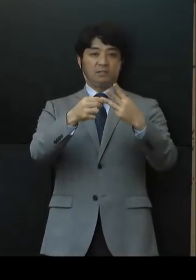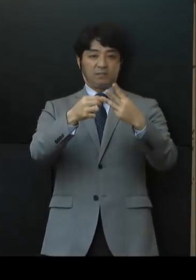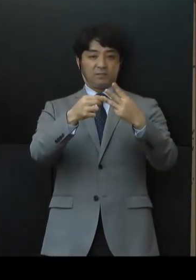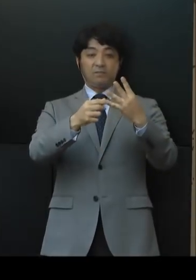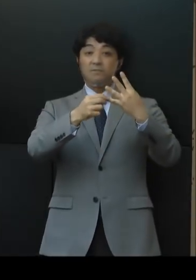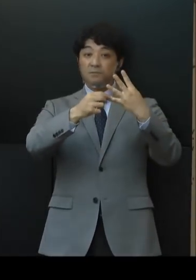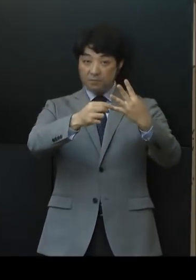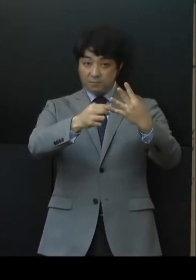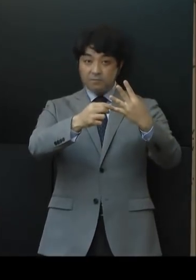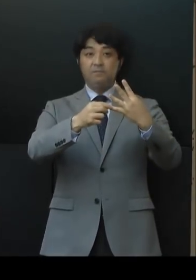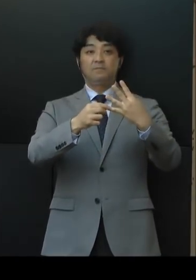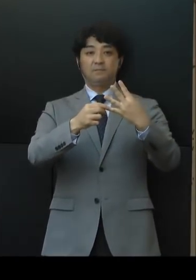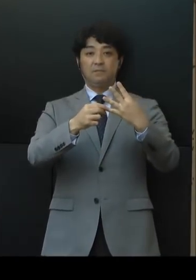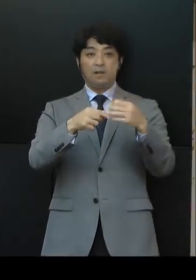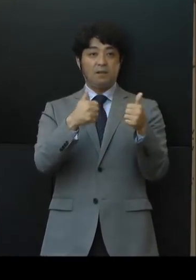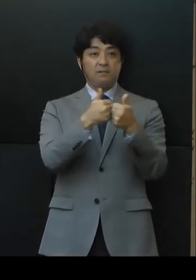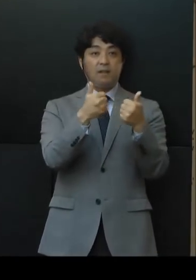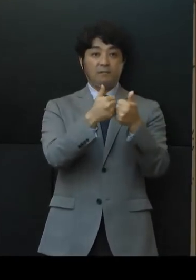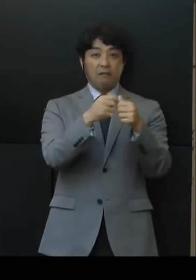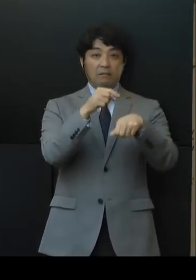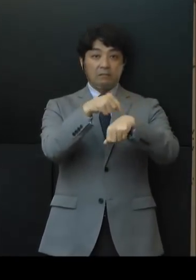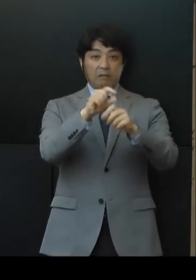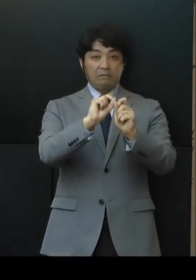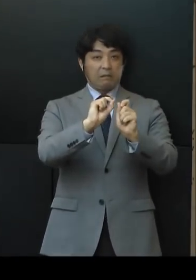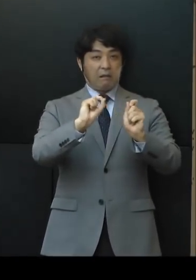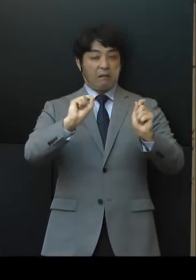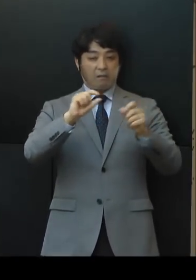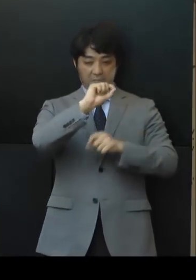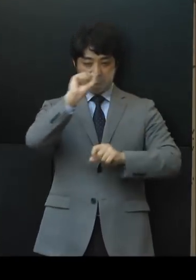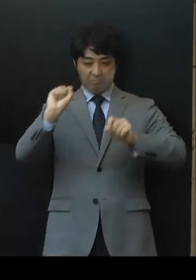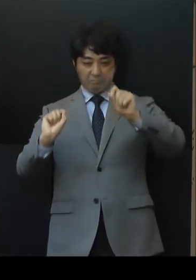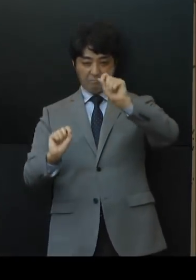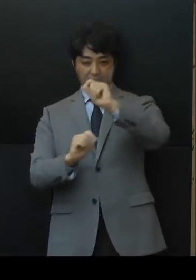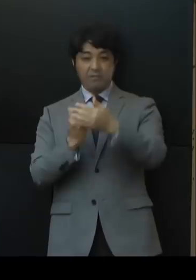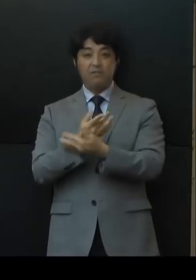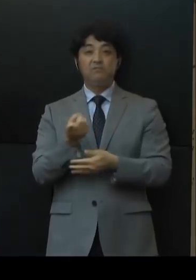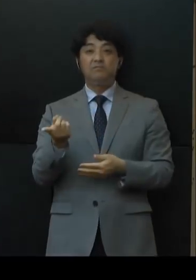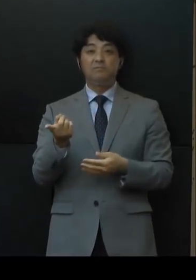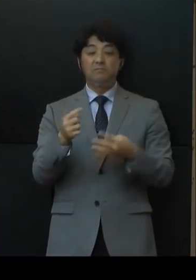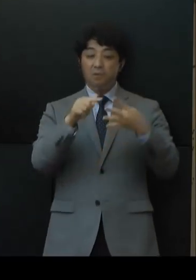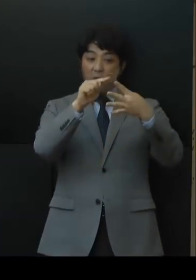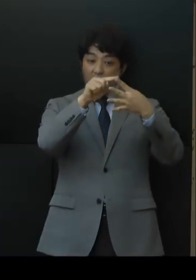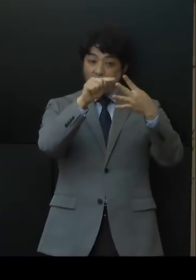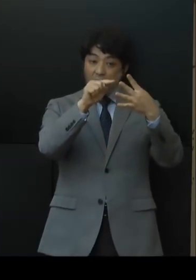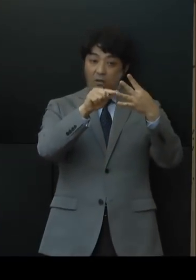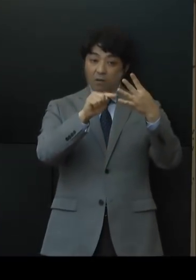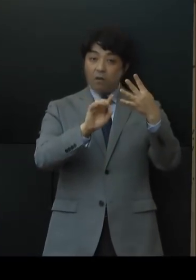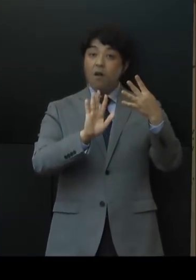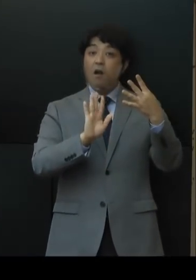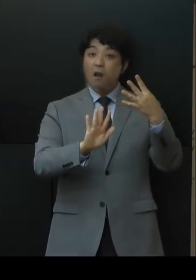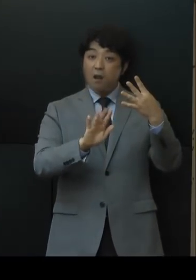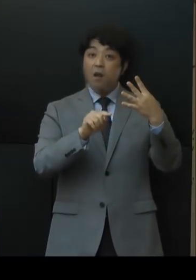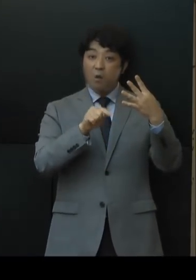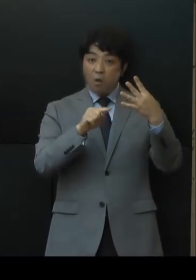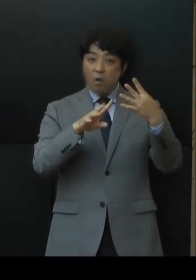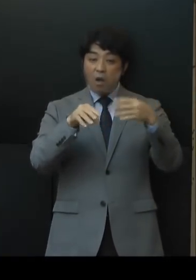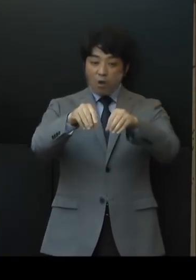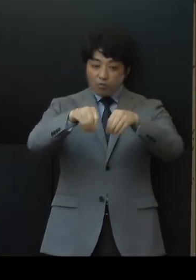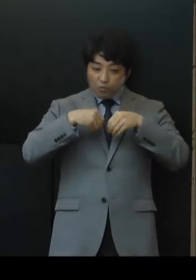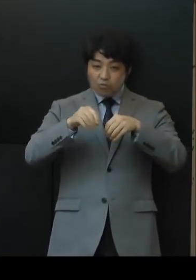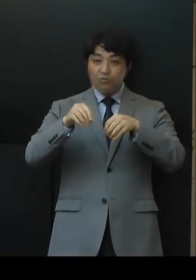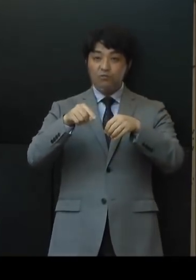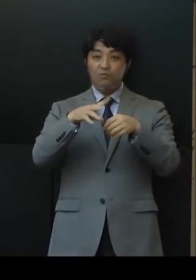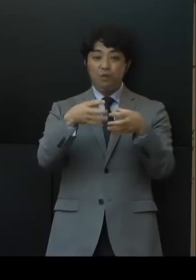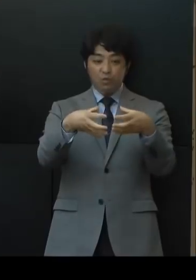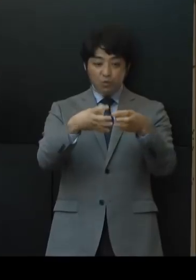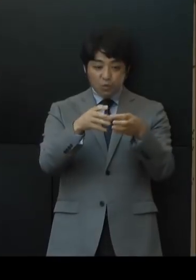四つ、会議が長時間にわたっているということ。こういうことが最もクラスターになりやすいということ